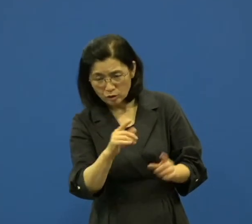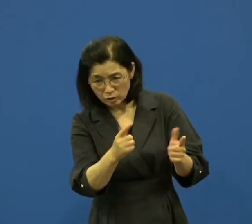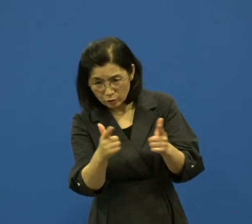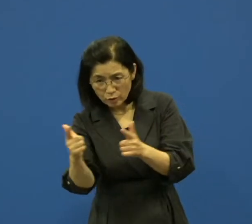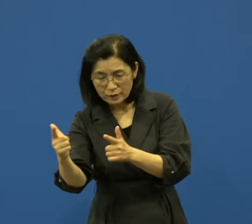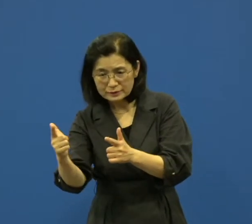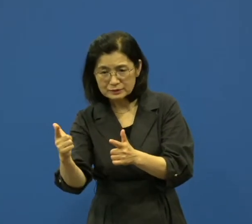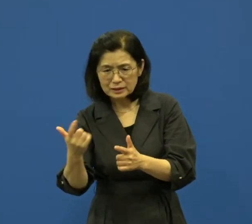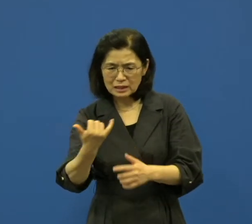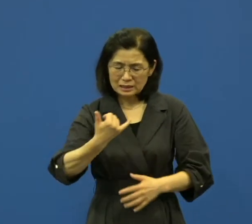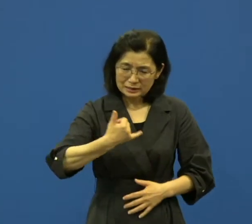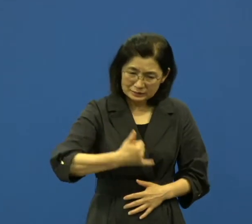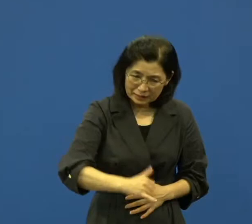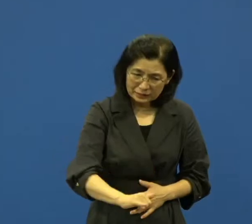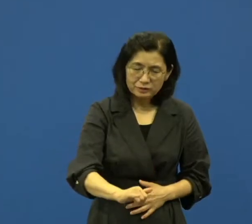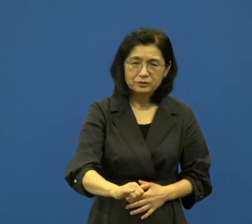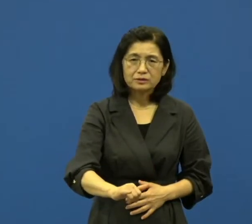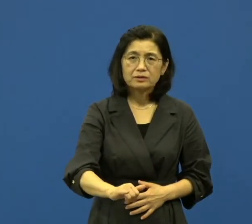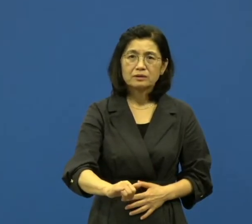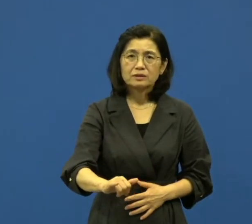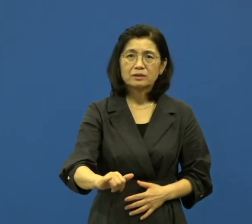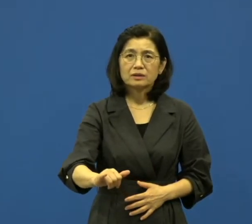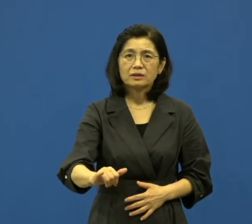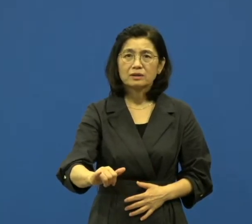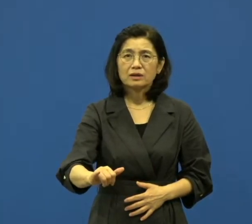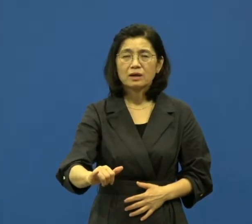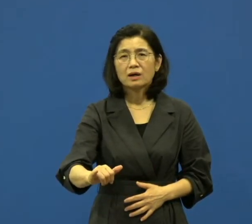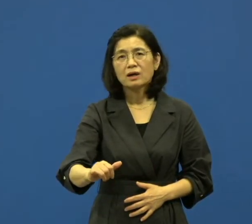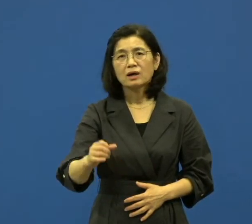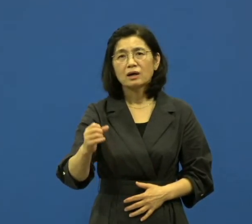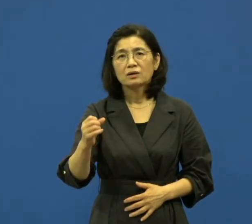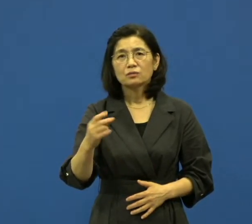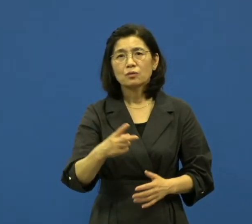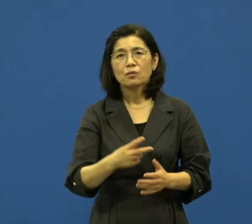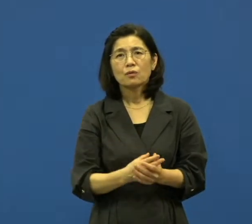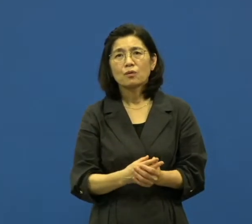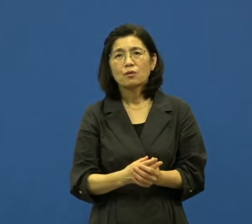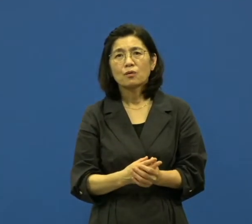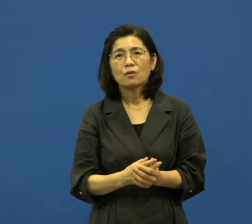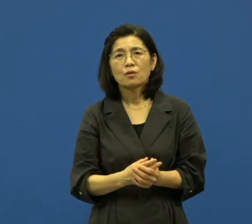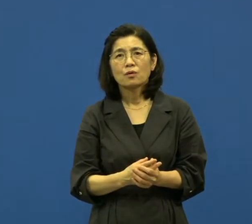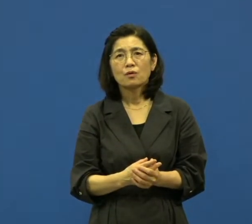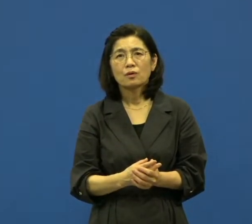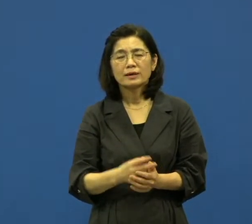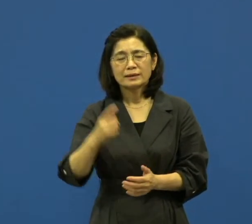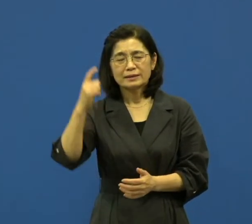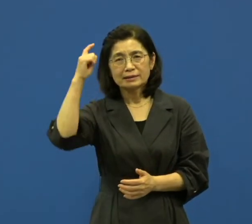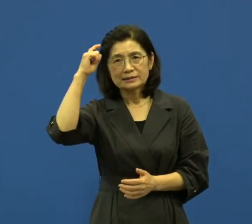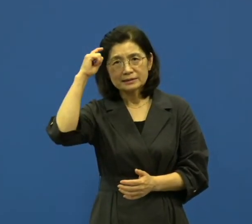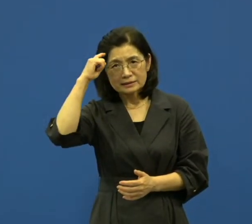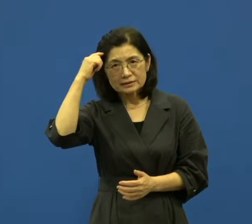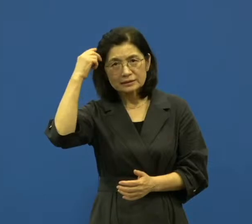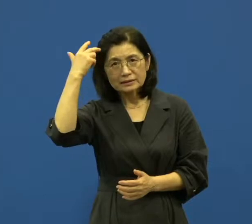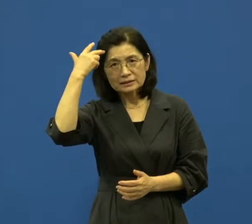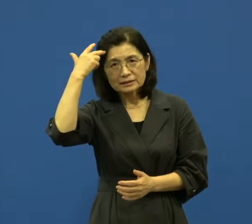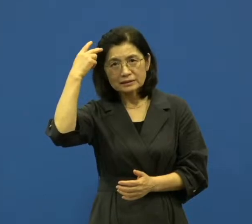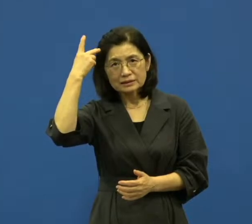우리의 자녀들도, 오늘 우리의 시대의 정신세계도, 사상도,